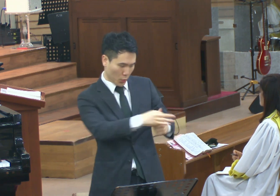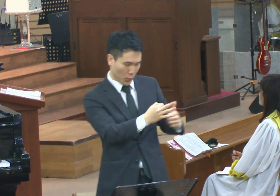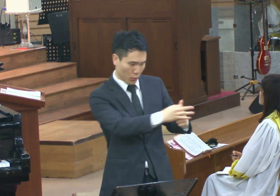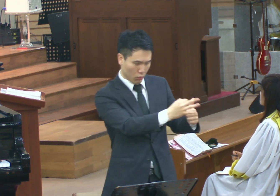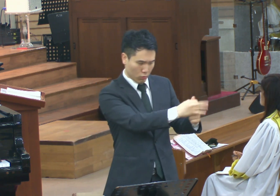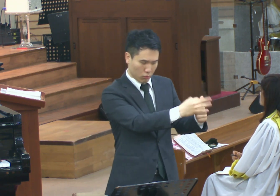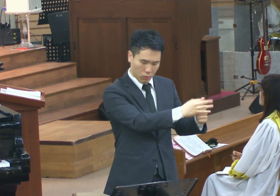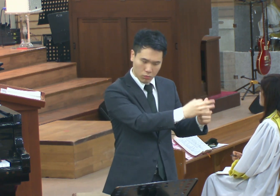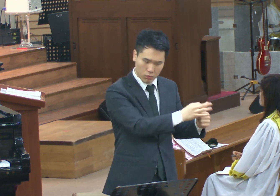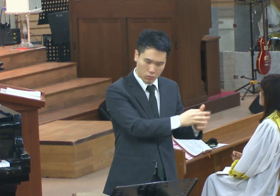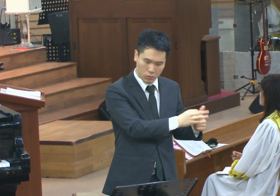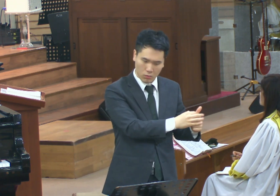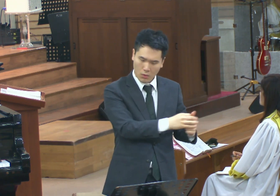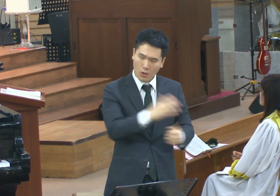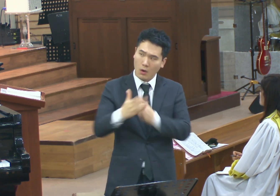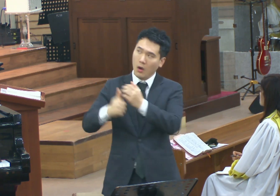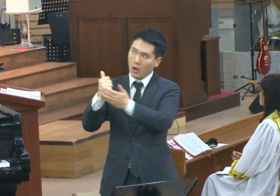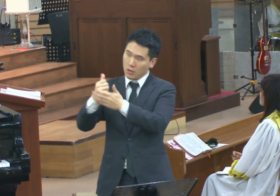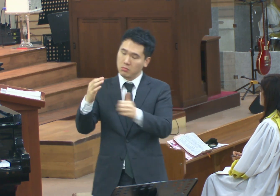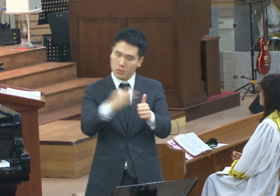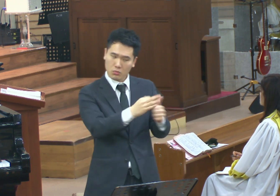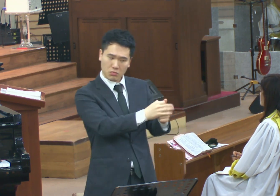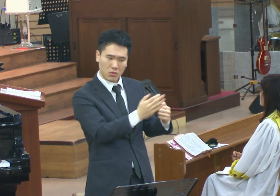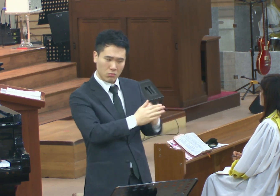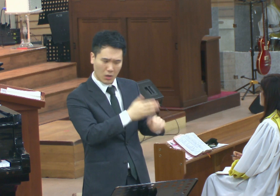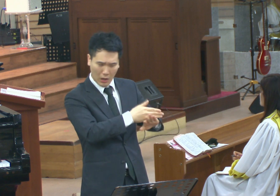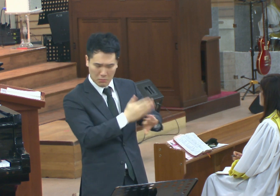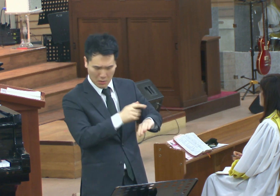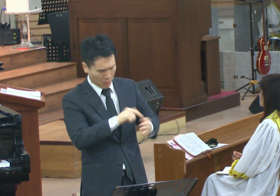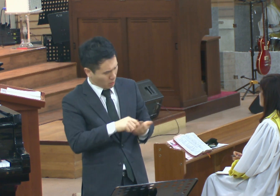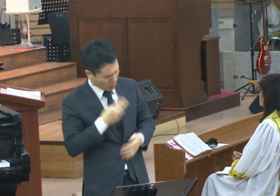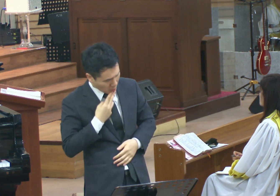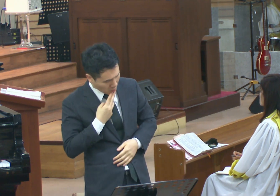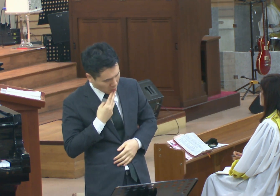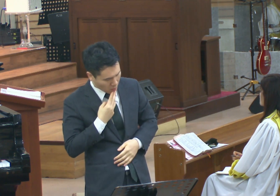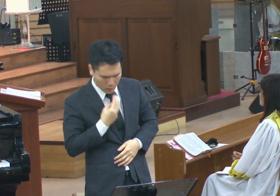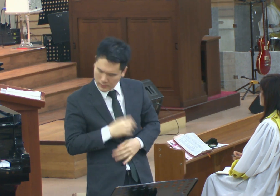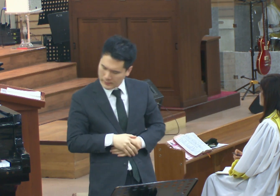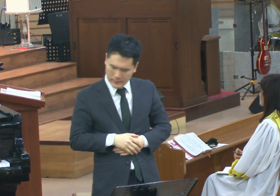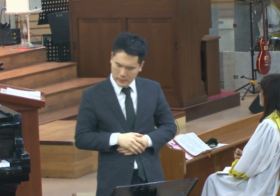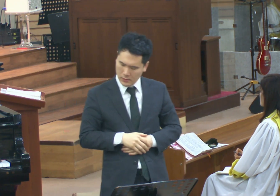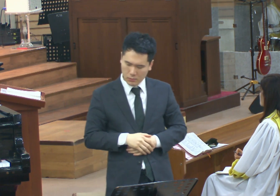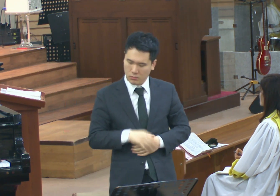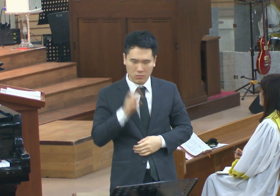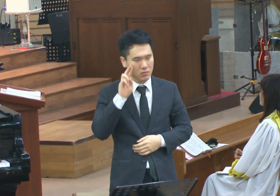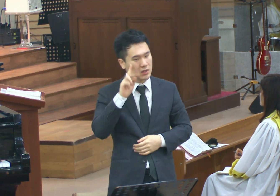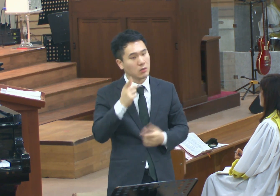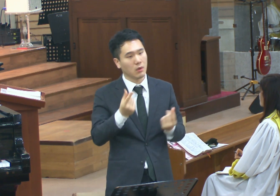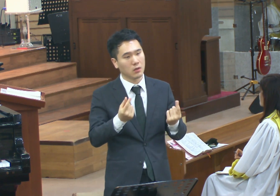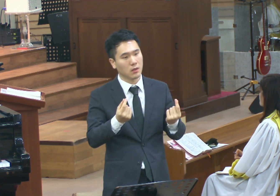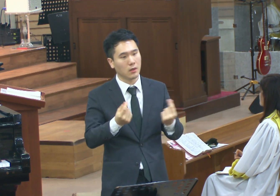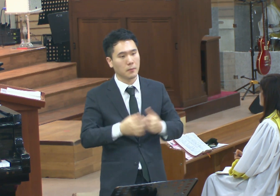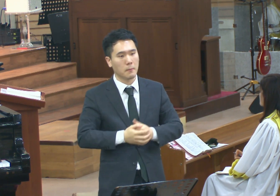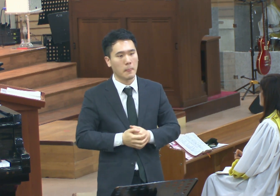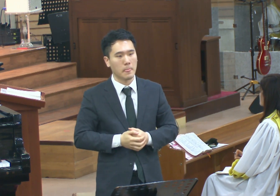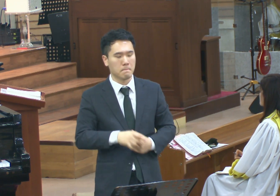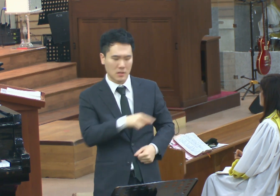취하더라고요. 저는 그분과 여호수아를 비교해 볼 때 그분의 인격이 여호수아에 한참 미치지